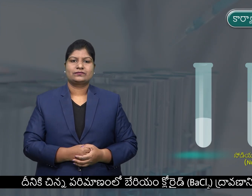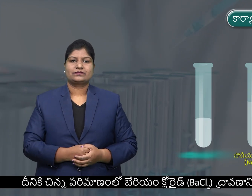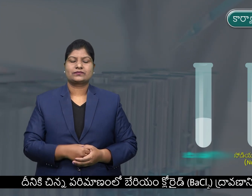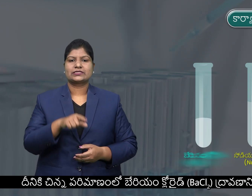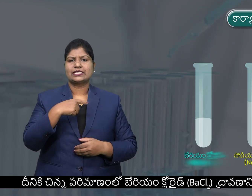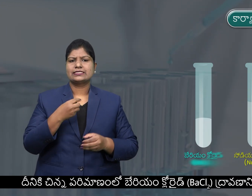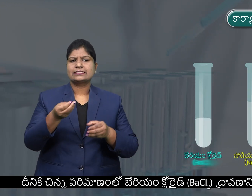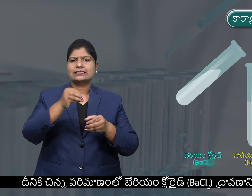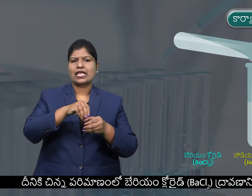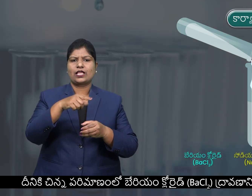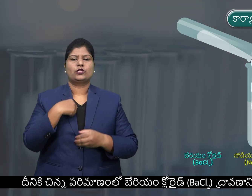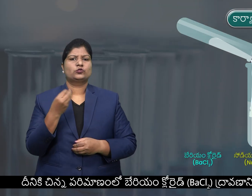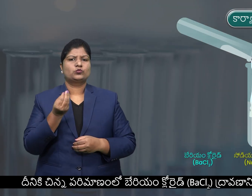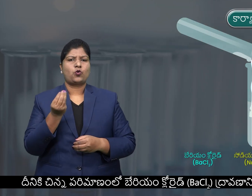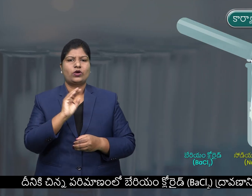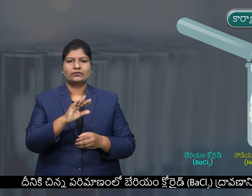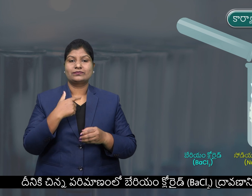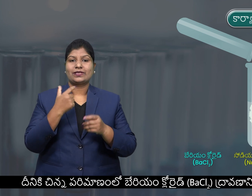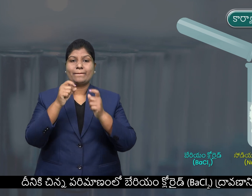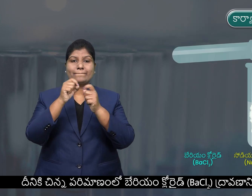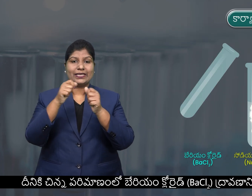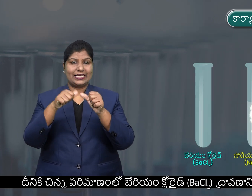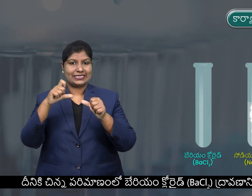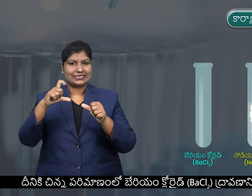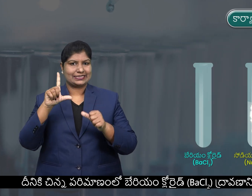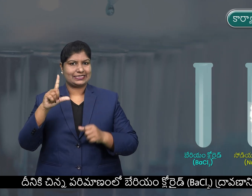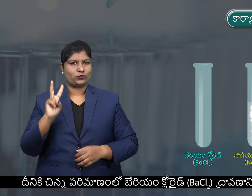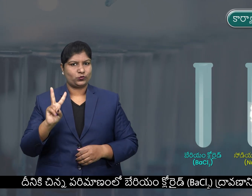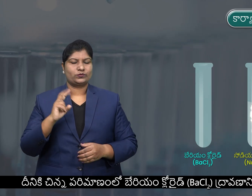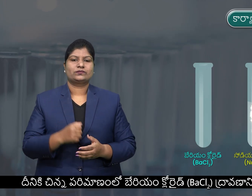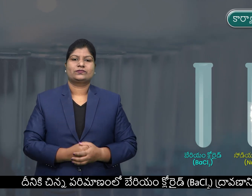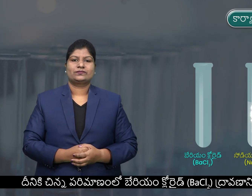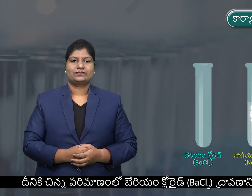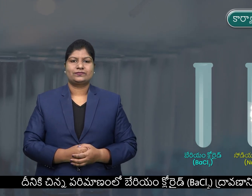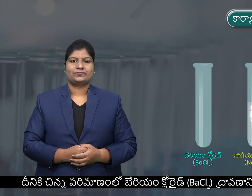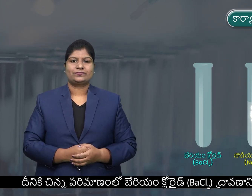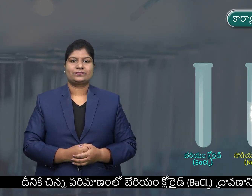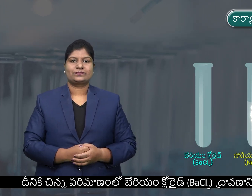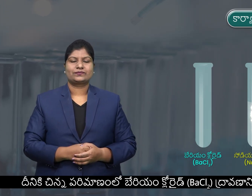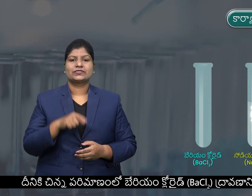దీనికి చిన్న పరిమాణంలో బేరియం క్లోరైడ్ BaCl2 ద్రావణాన్ని జోడించండి.